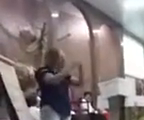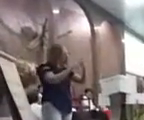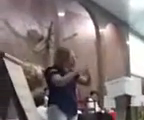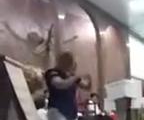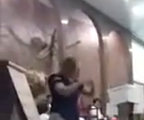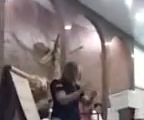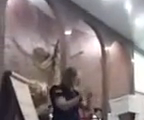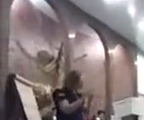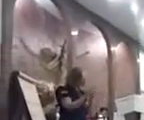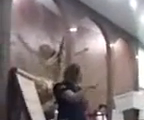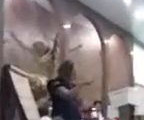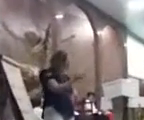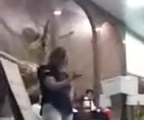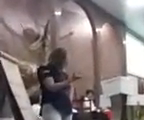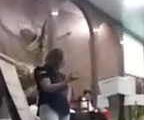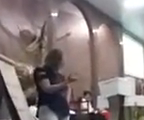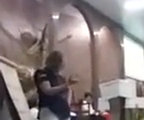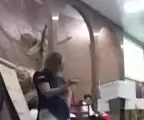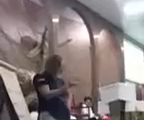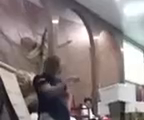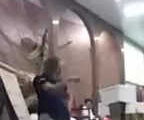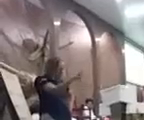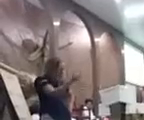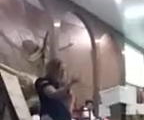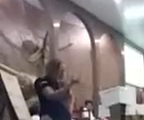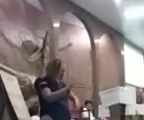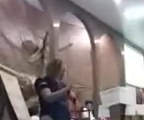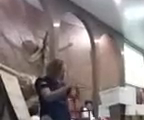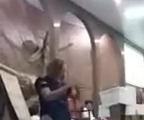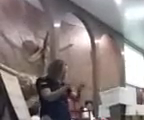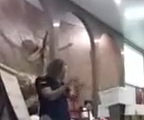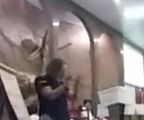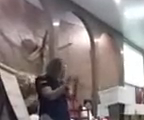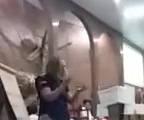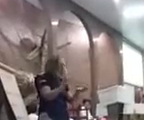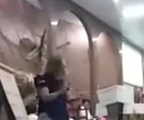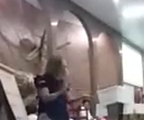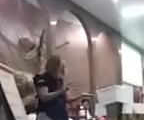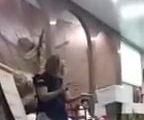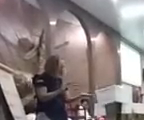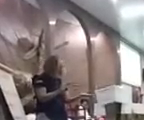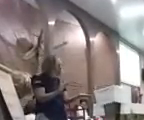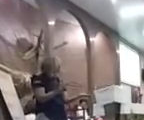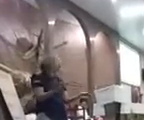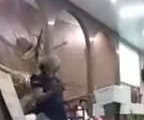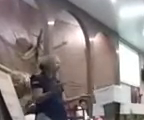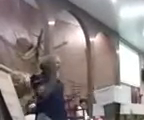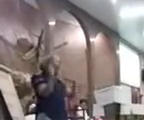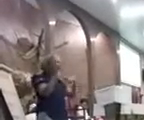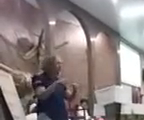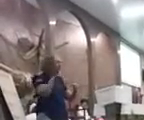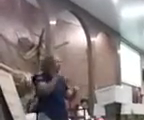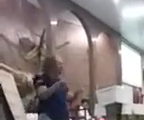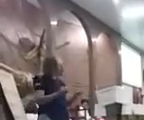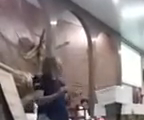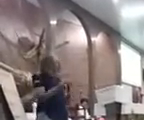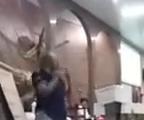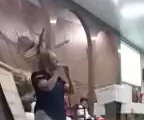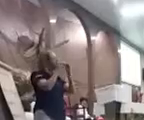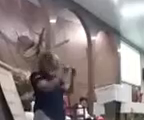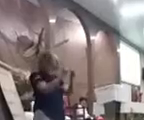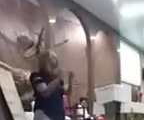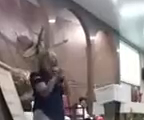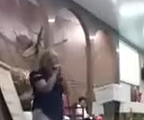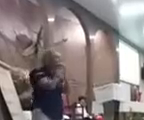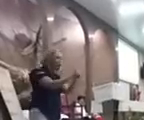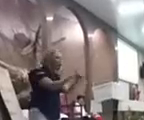nós estamos conseguindo? Porque vem de manhã e outra tarde. Porque nessa missa agora, quem